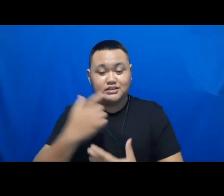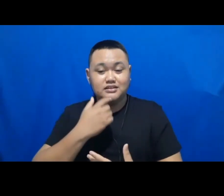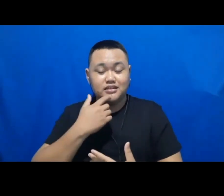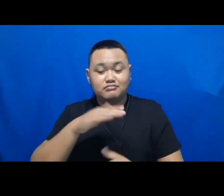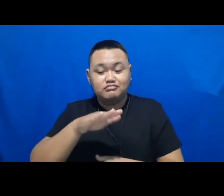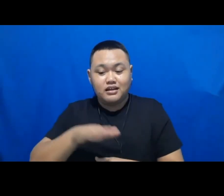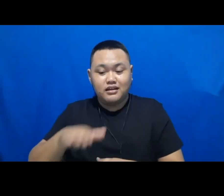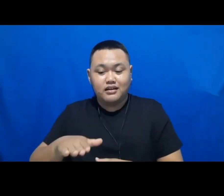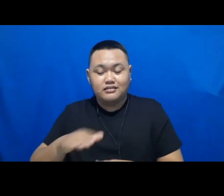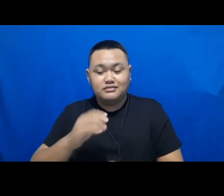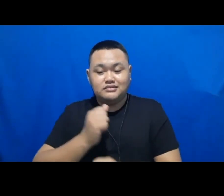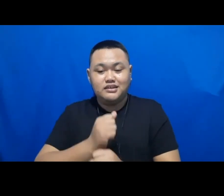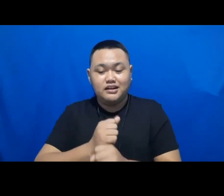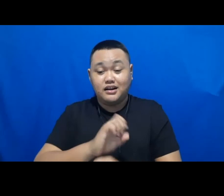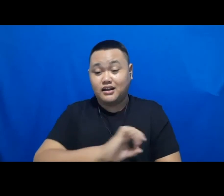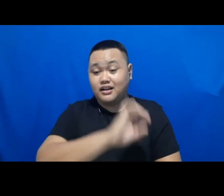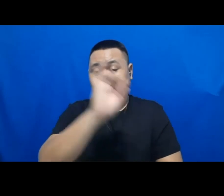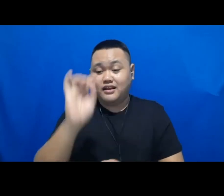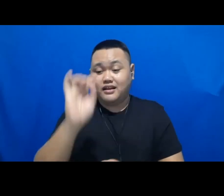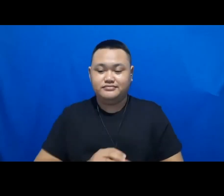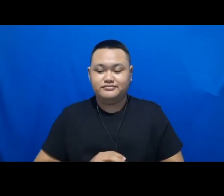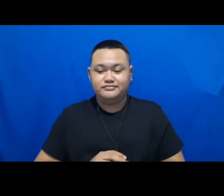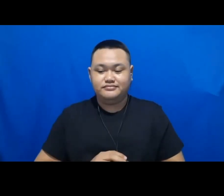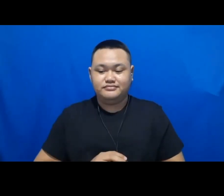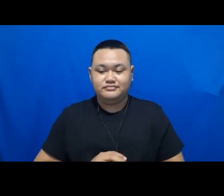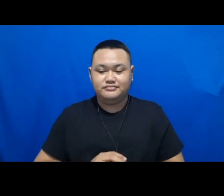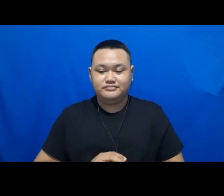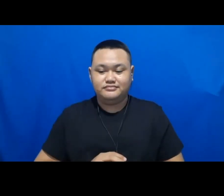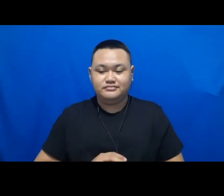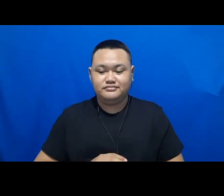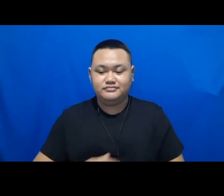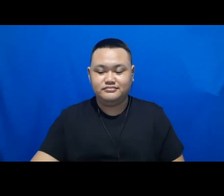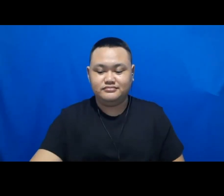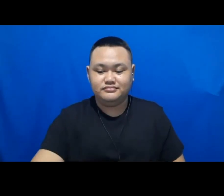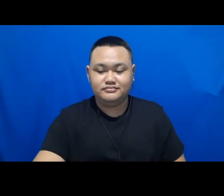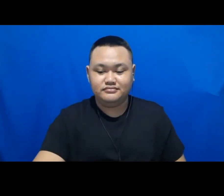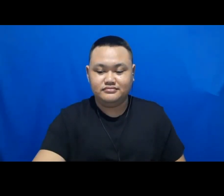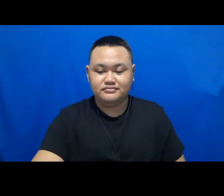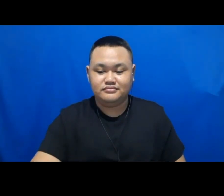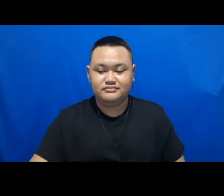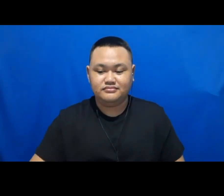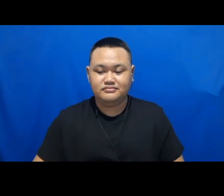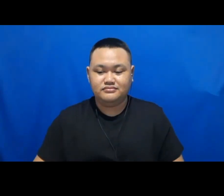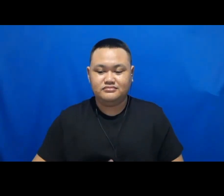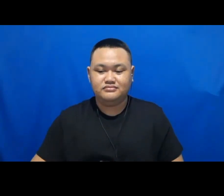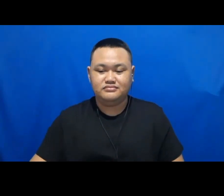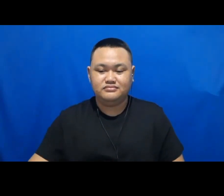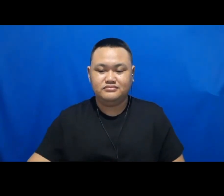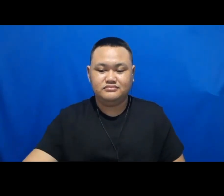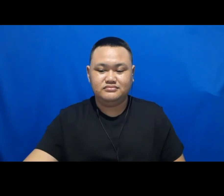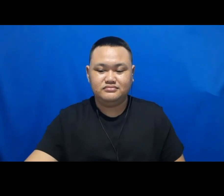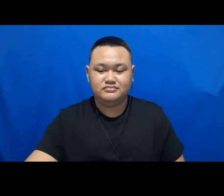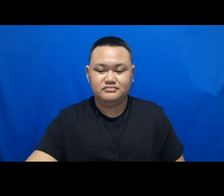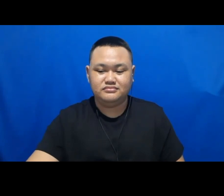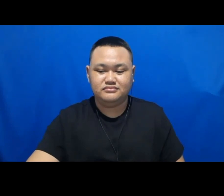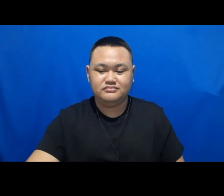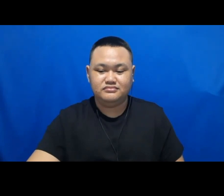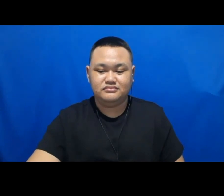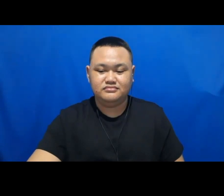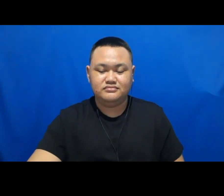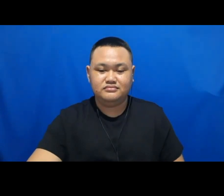guru perempuan itu dampaknya besar pada anak-anak ini, gitu ya. Karena itu kemudian dalam rekrutmen